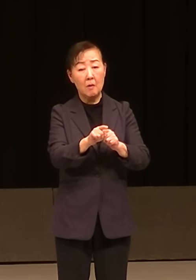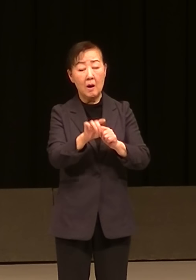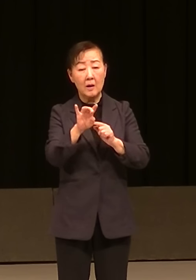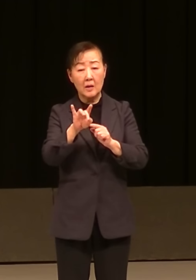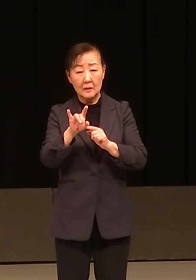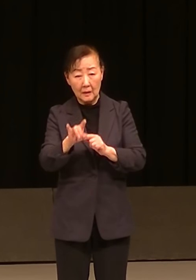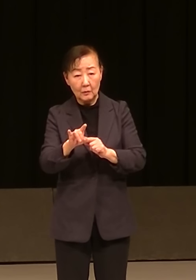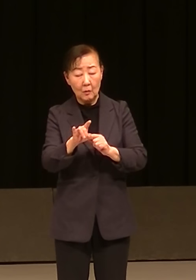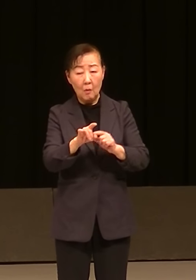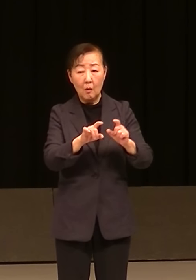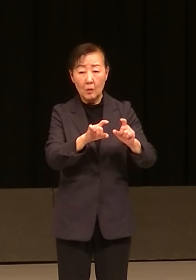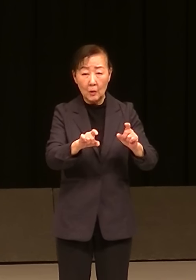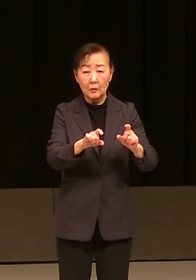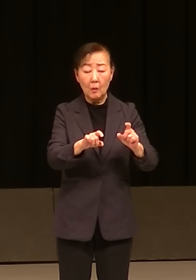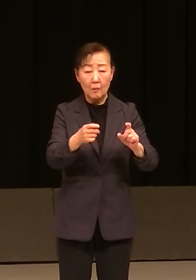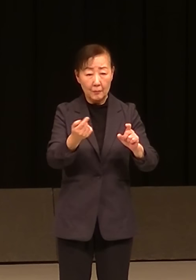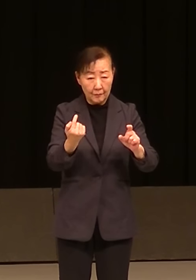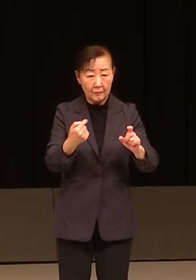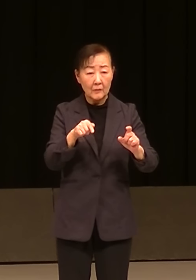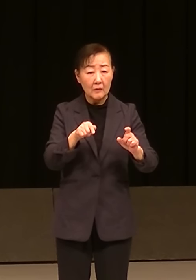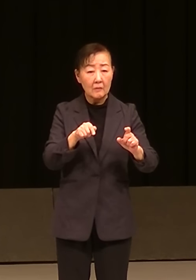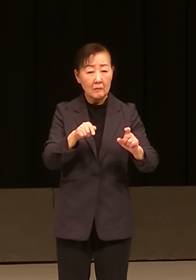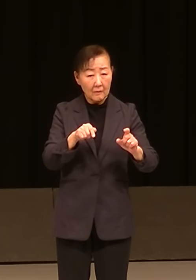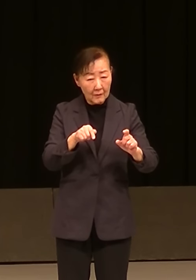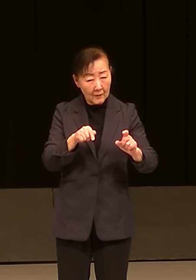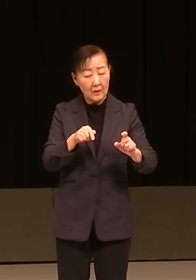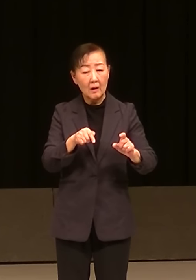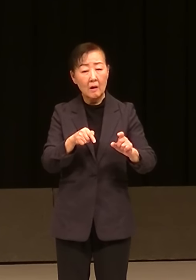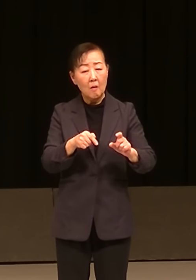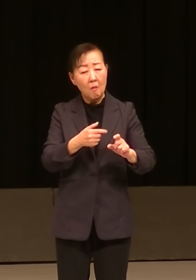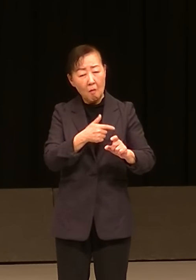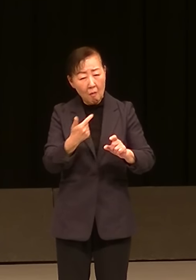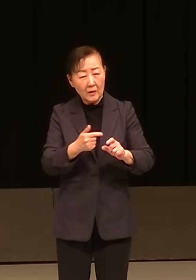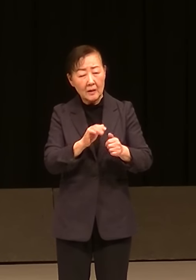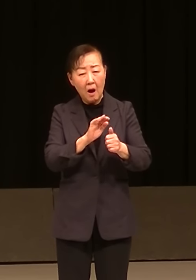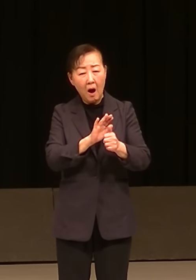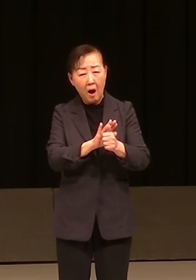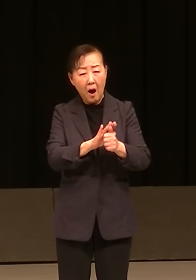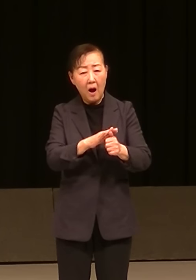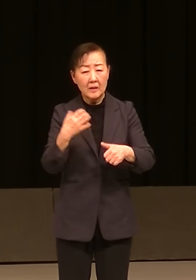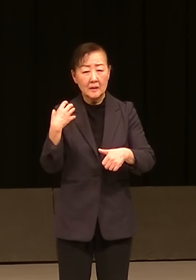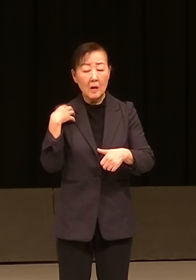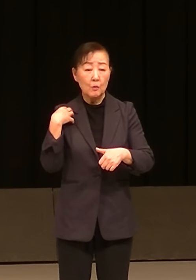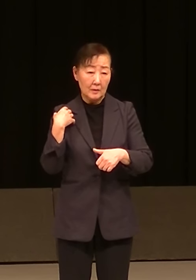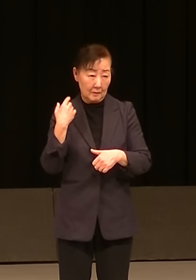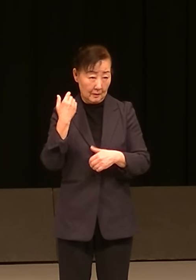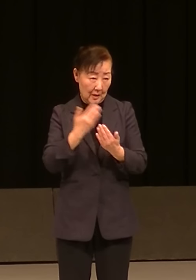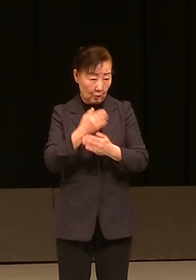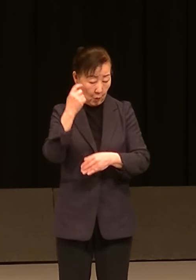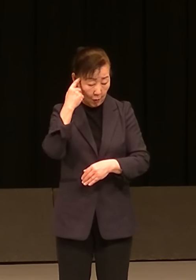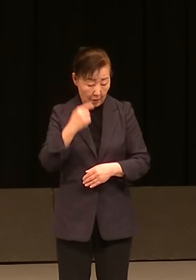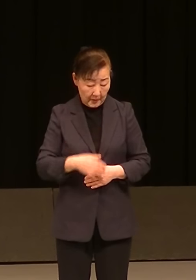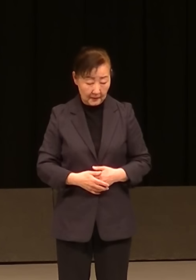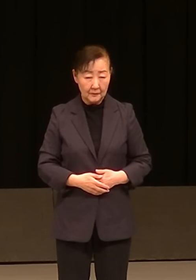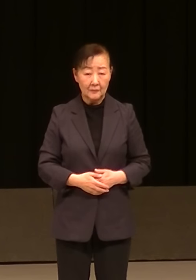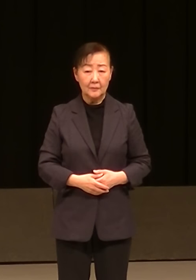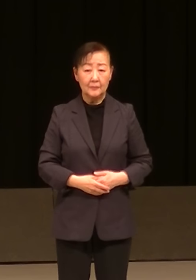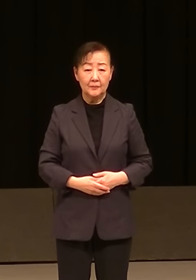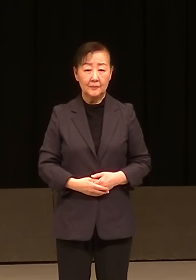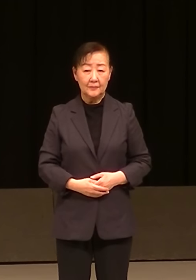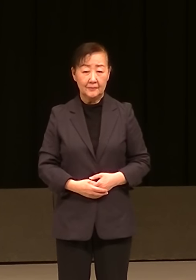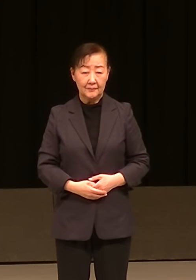闘の中で大きな、役割を果たすのではないかなと思うところでございます。 あり